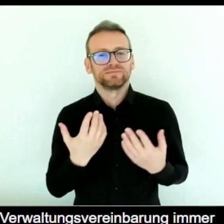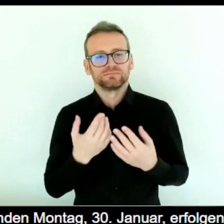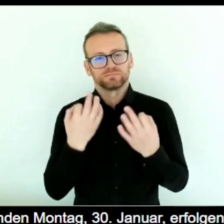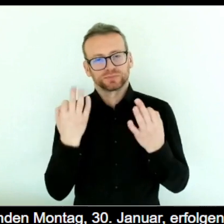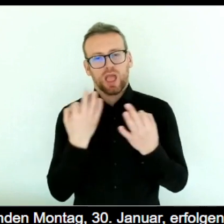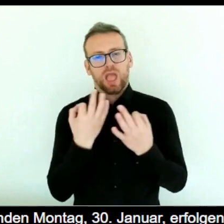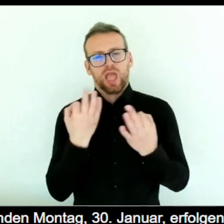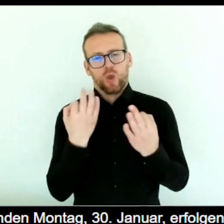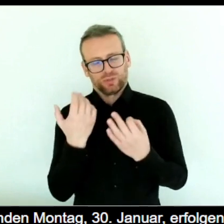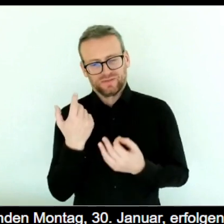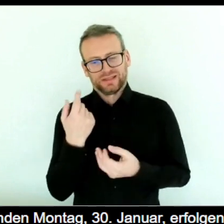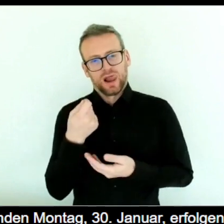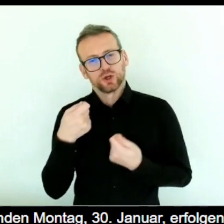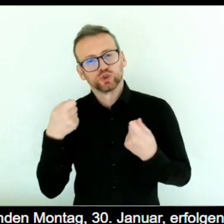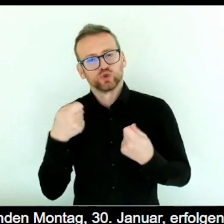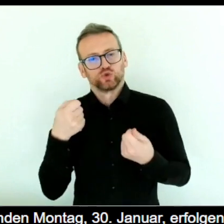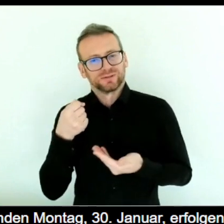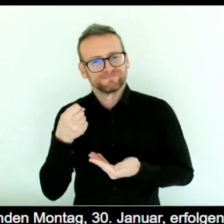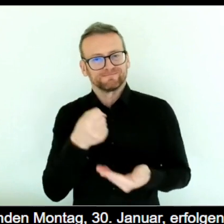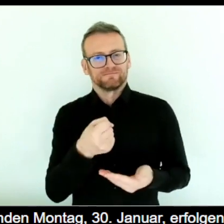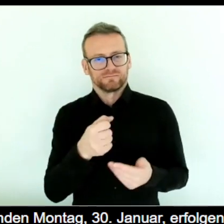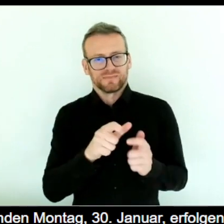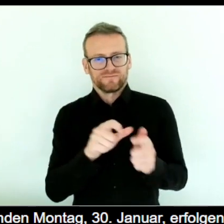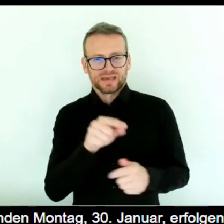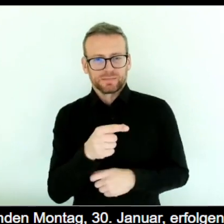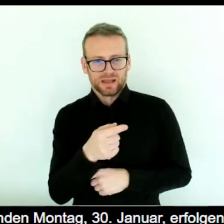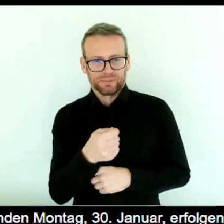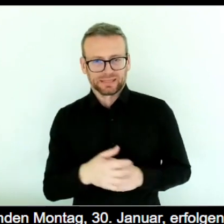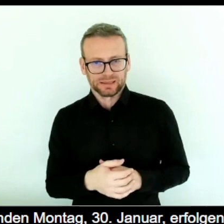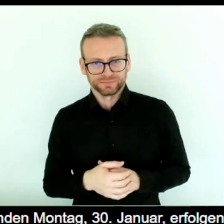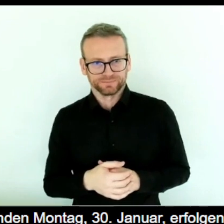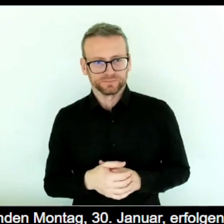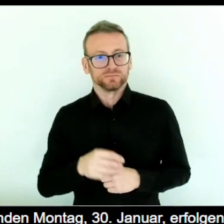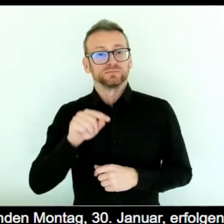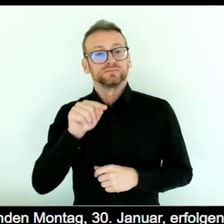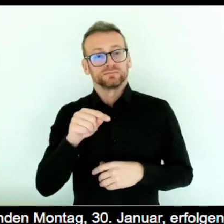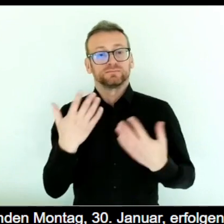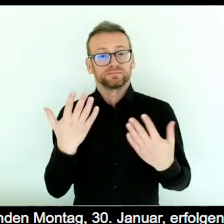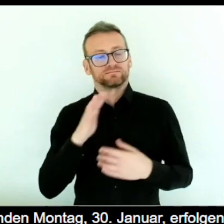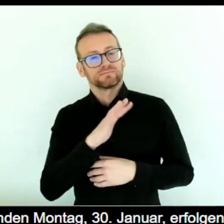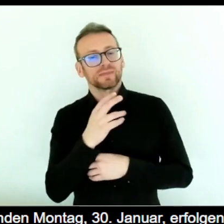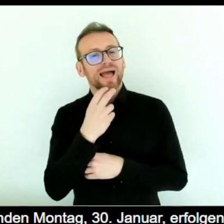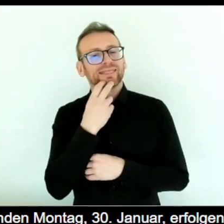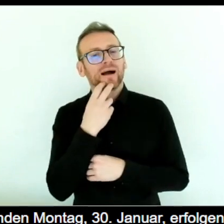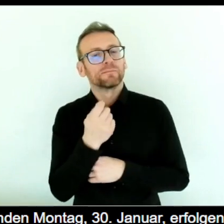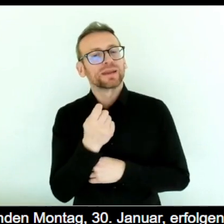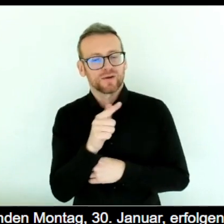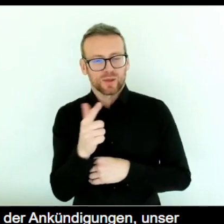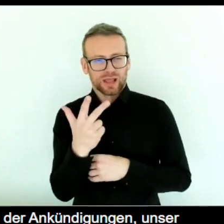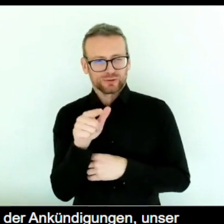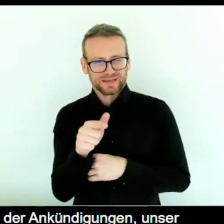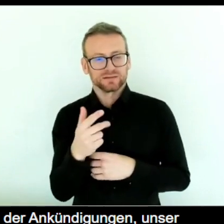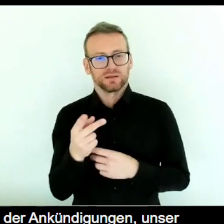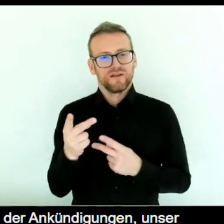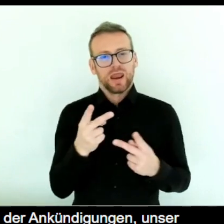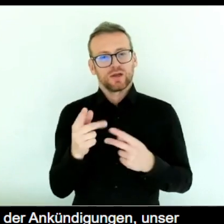er hat. Wenn es sich mehr als verdoppelt, die Summe, er beantragt, über 6.000 Euro ist als Bagatelle, damit wir nicht ein